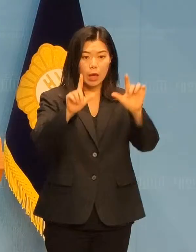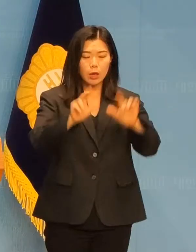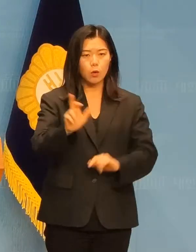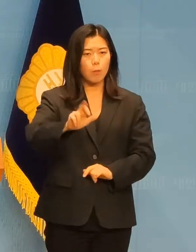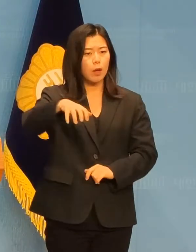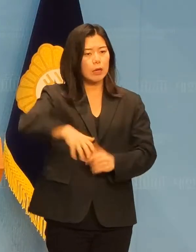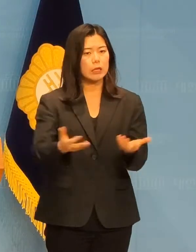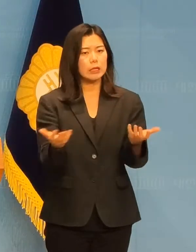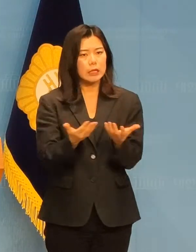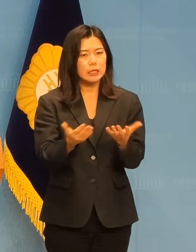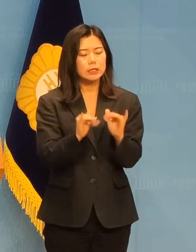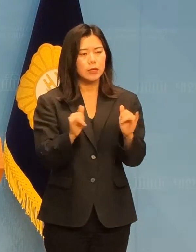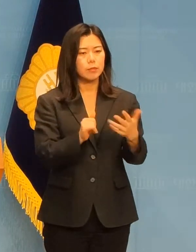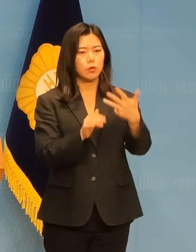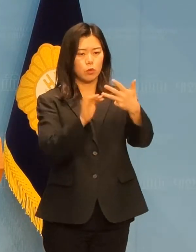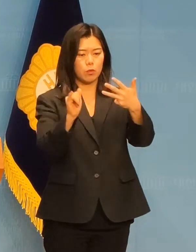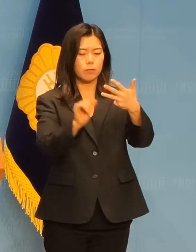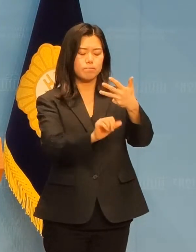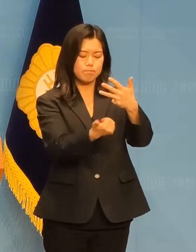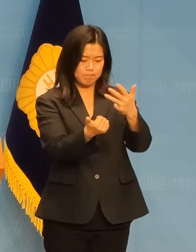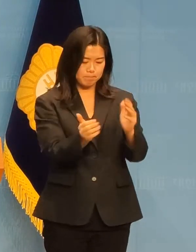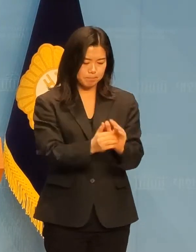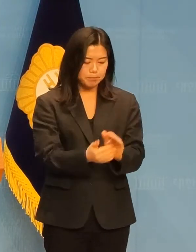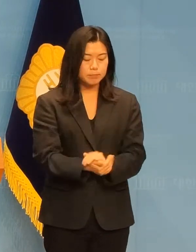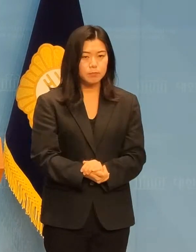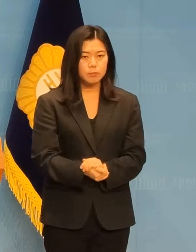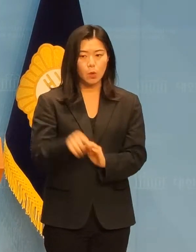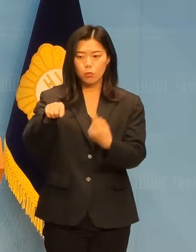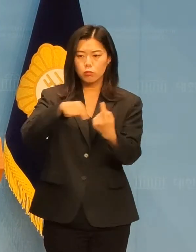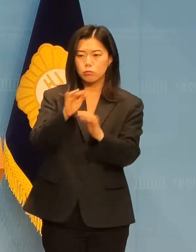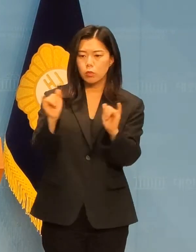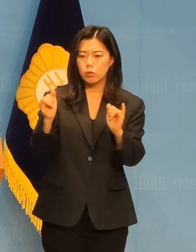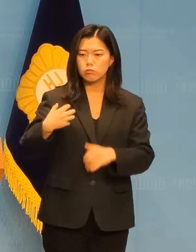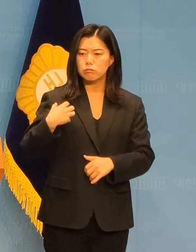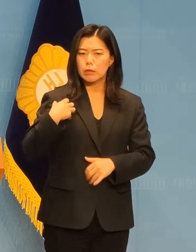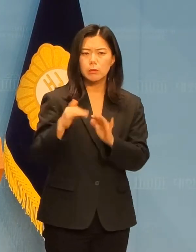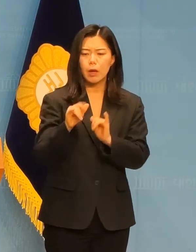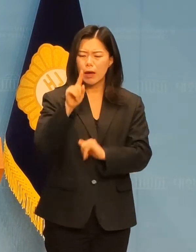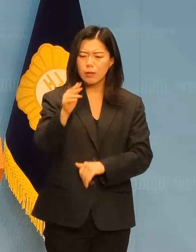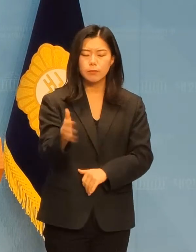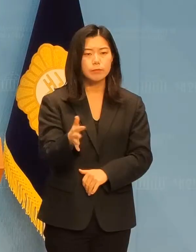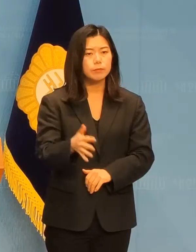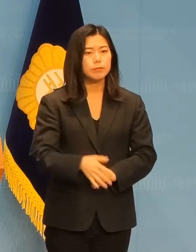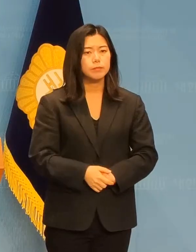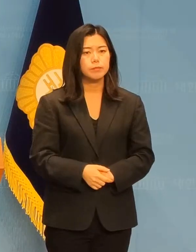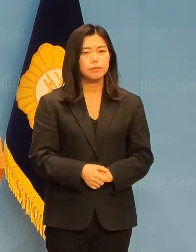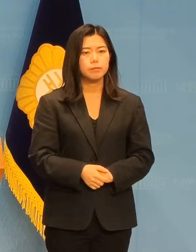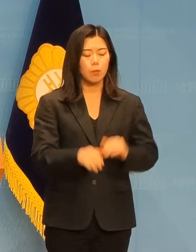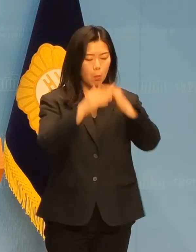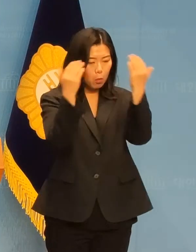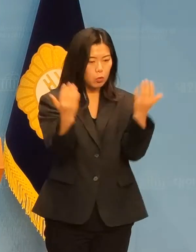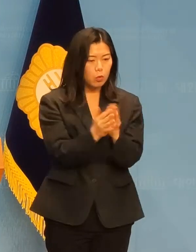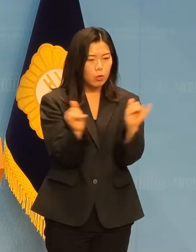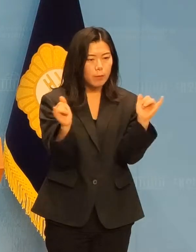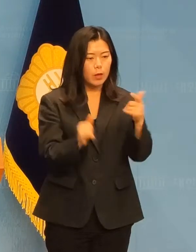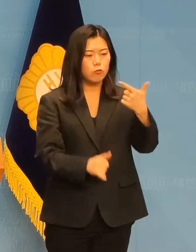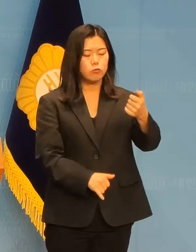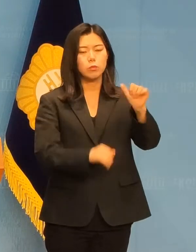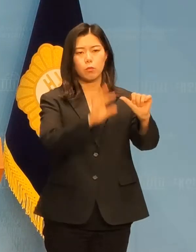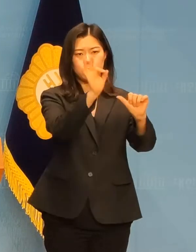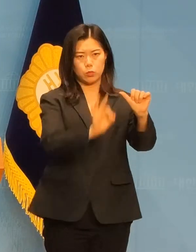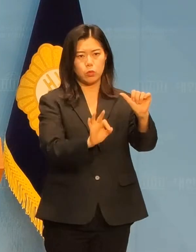쿠팡에서 일하던 노동자 8명이 숨졌는데 경영진은 누구 하나 책임지고 있지 않습니다. 전 국민의